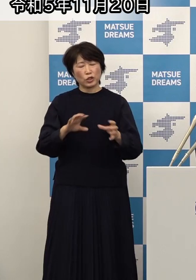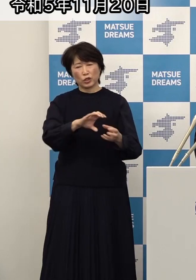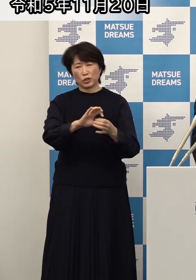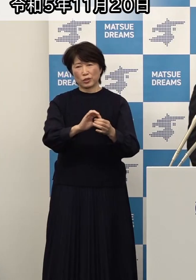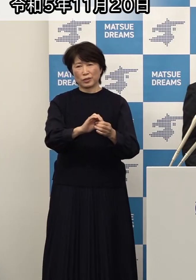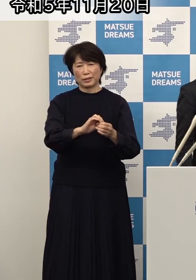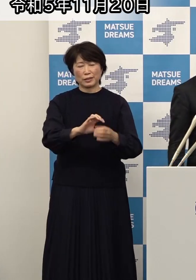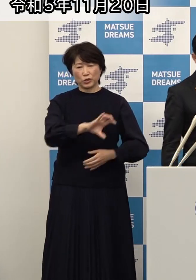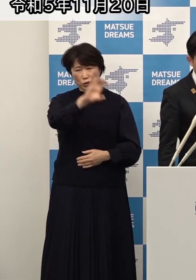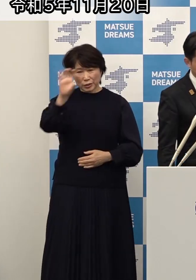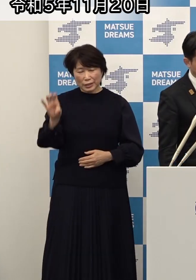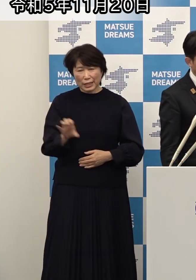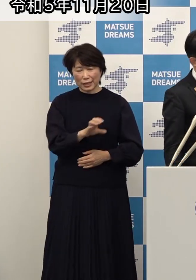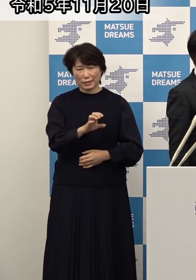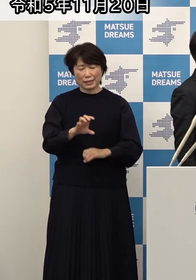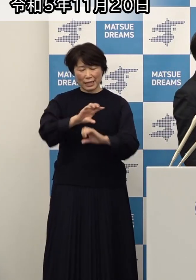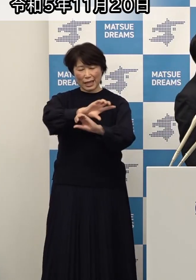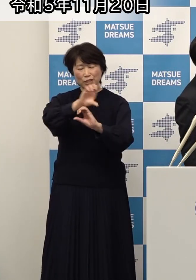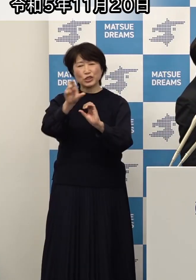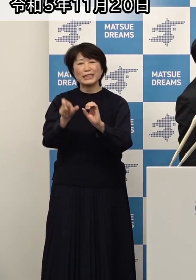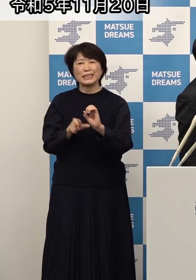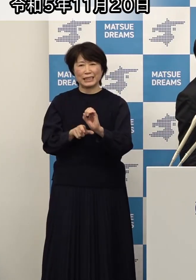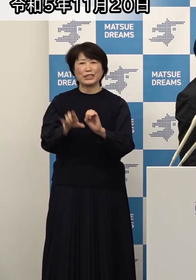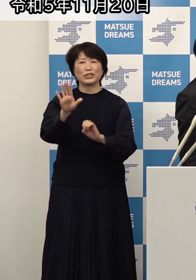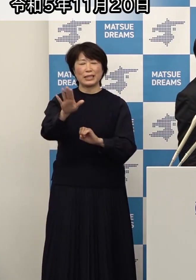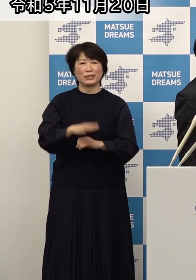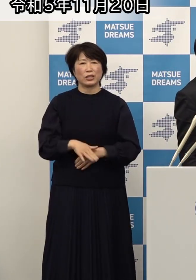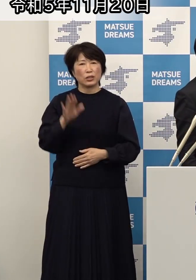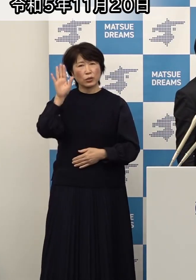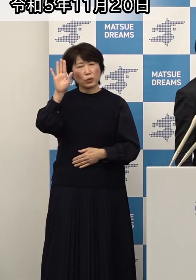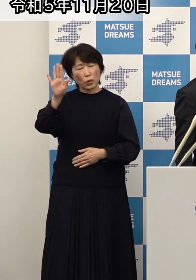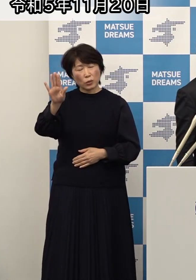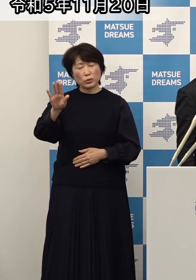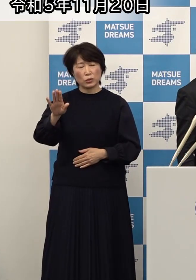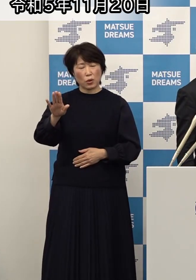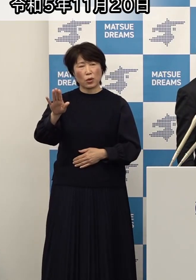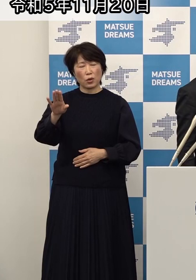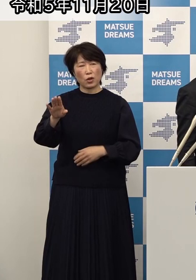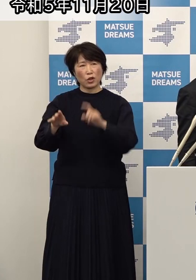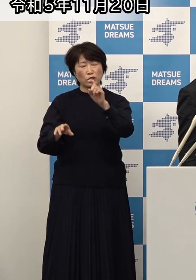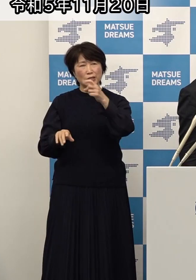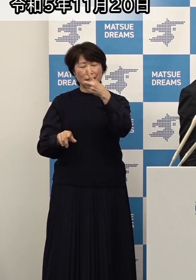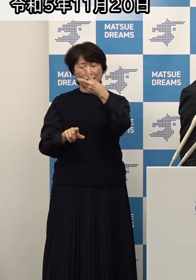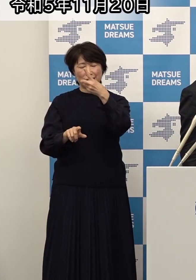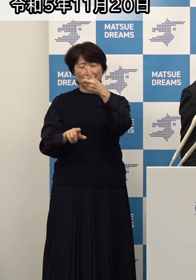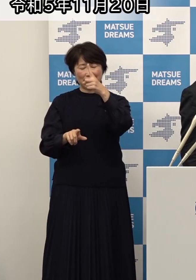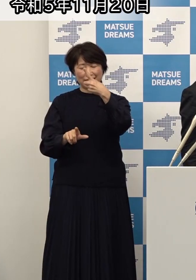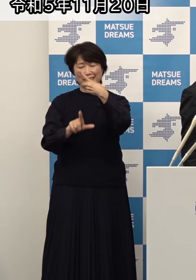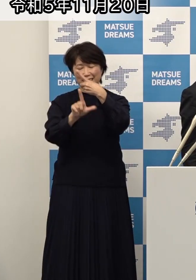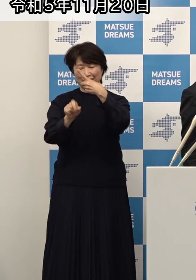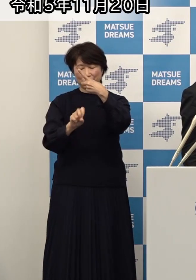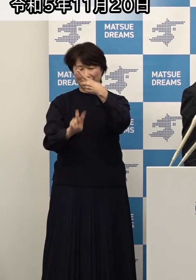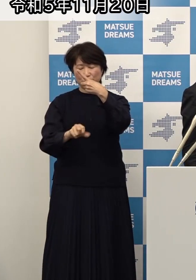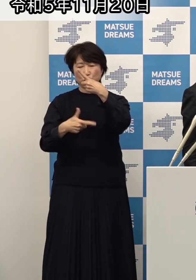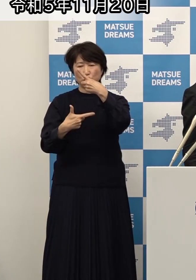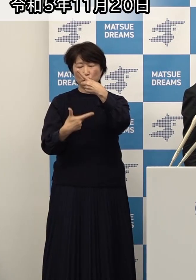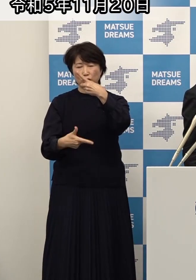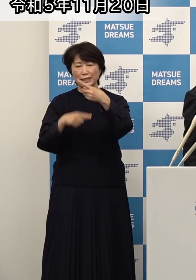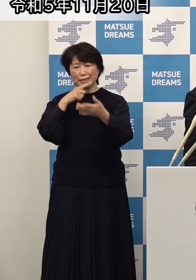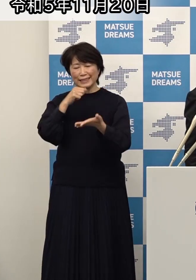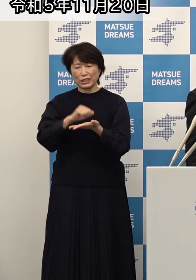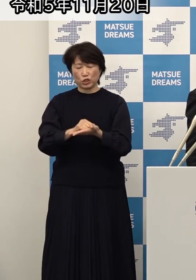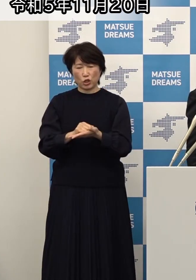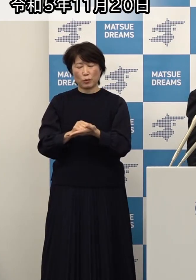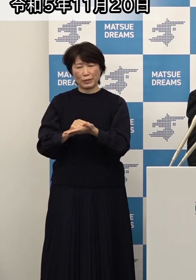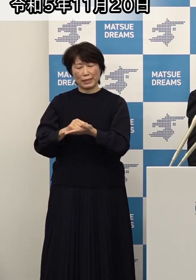としております。今度の日曜日11月26日の朝9時から、午後3